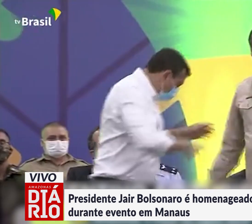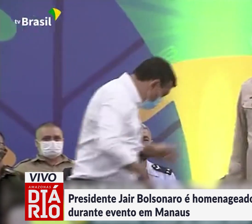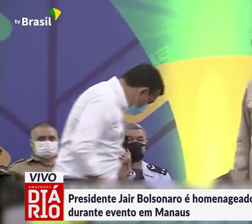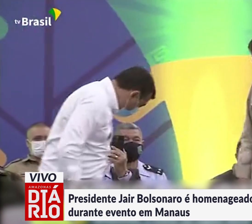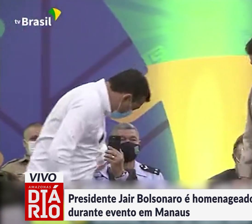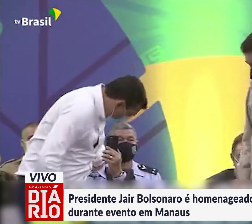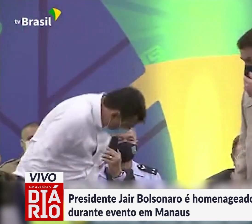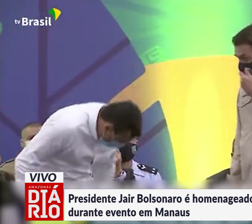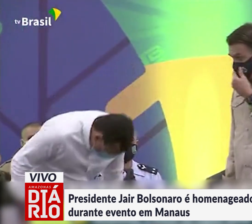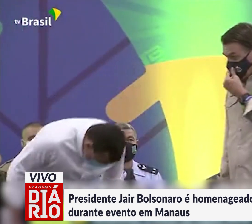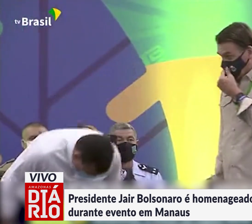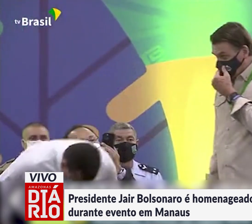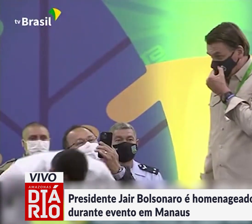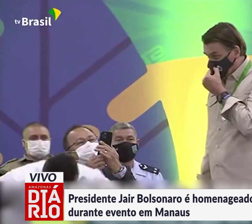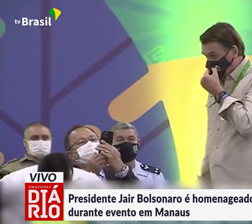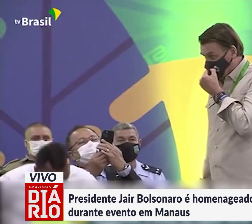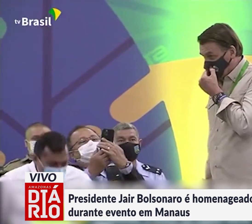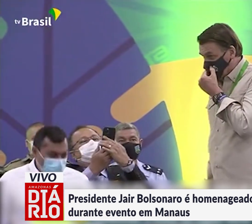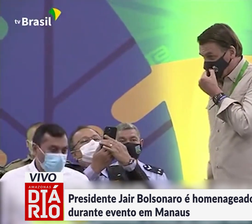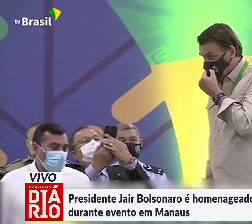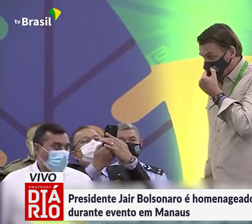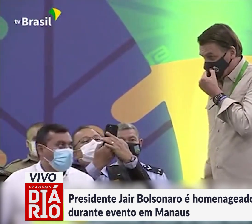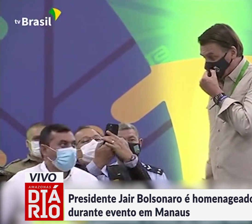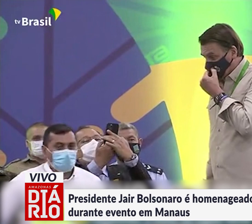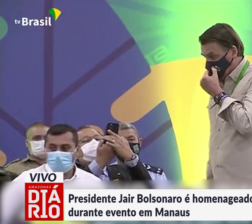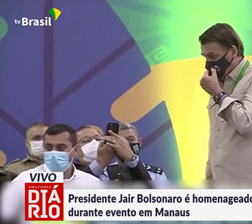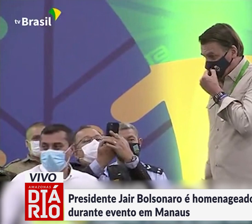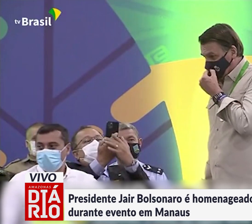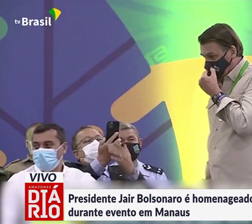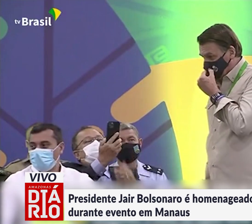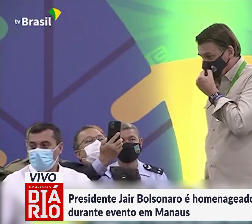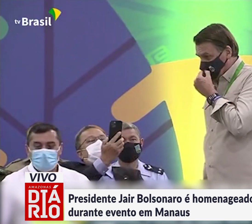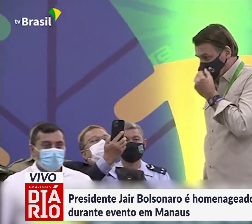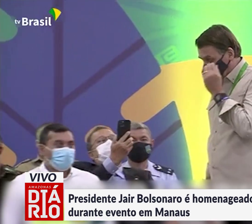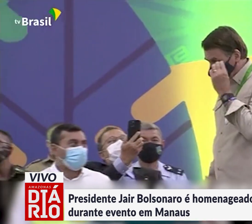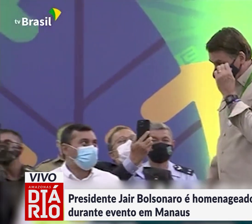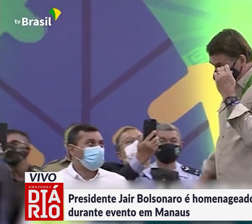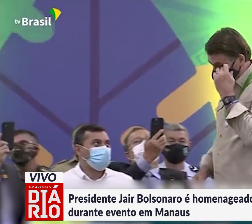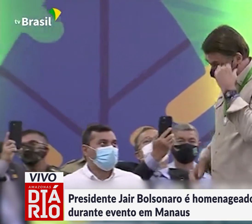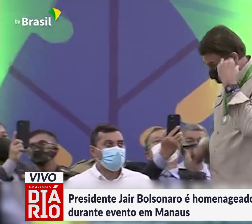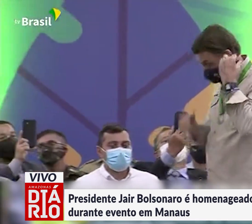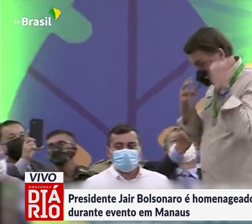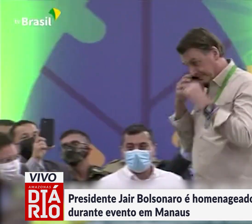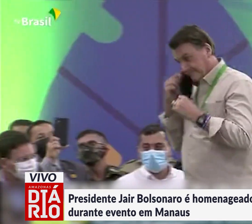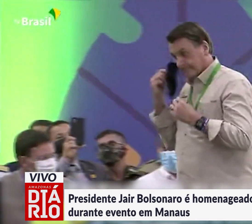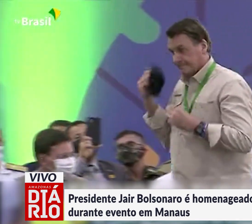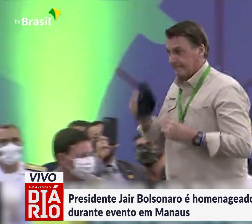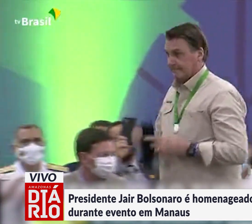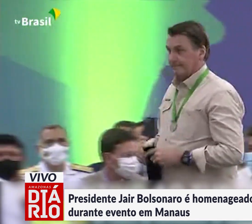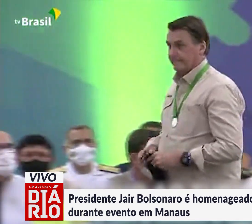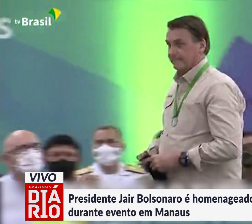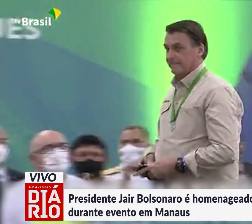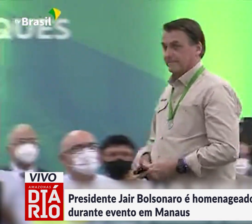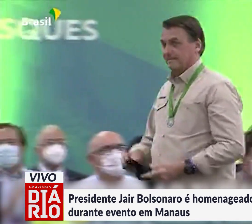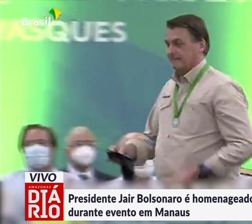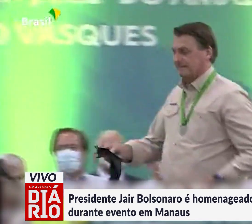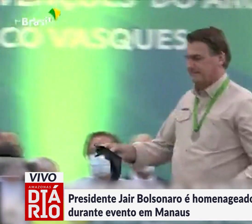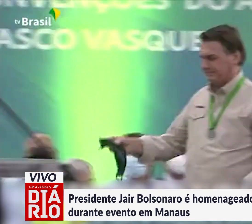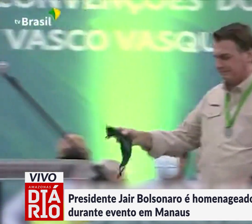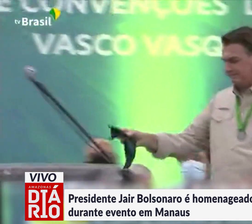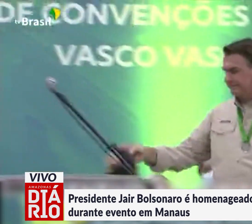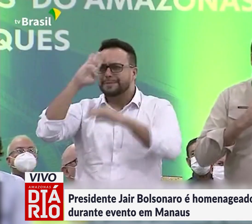Cidade, e do deputado delegado Péricles, o título de cidadão amazonense. Apoiadores comemoraram o ato em meio